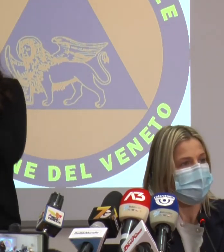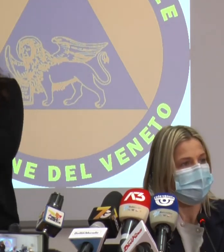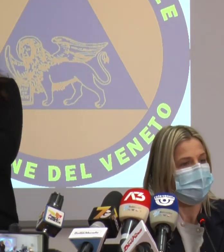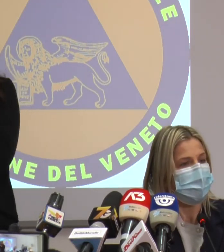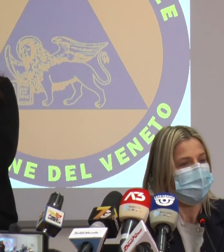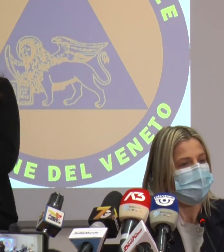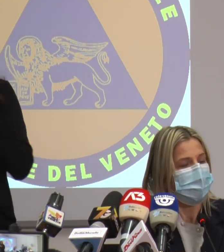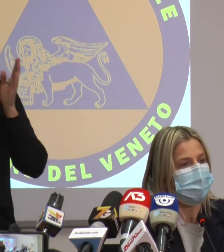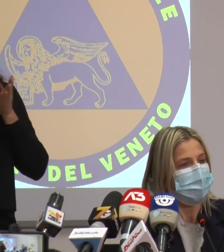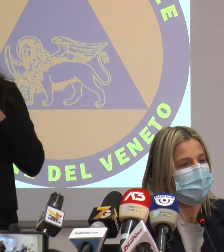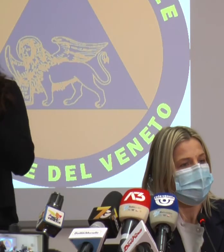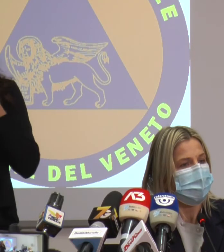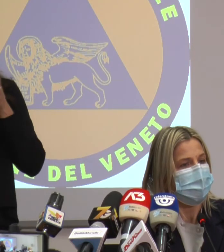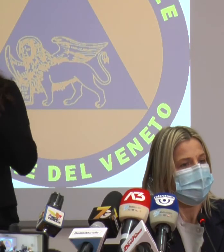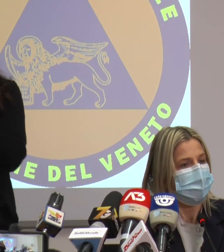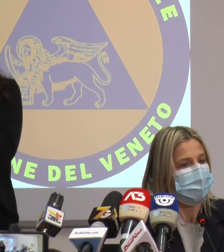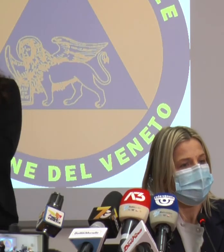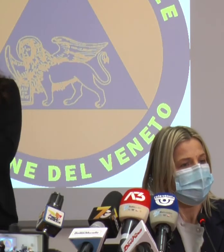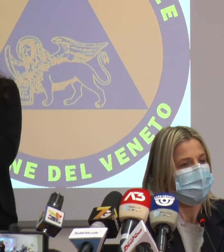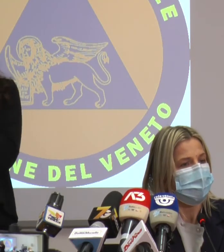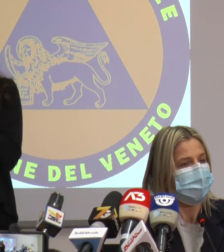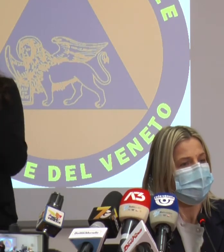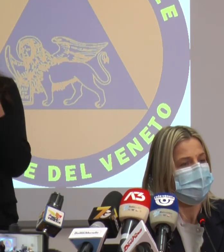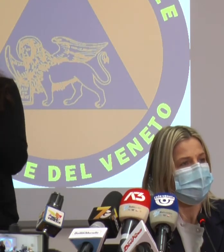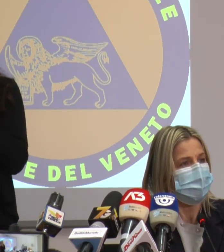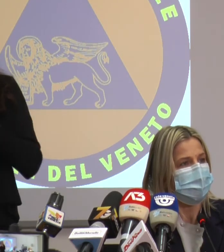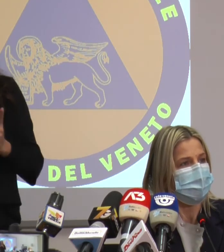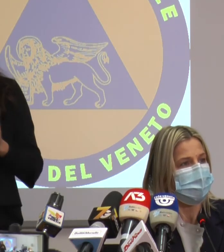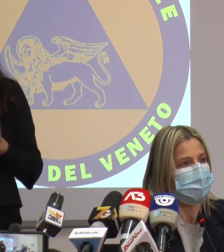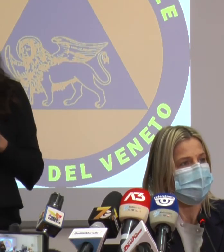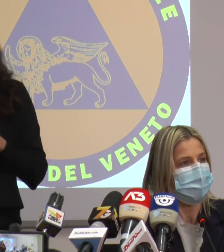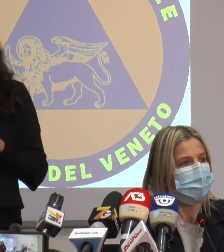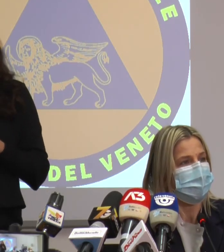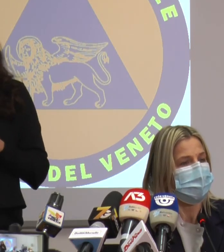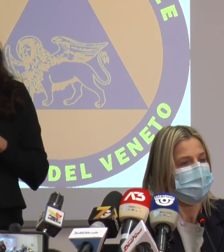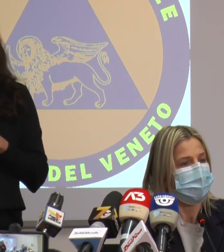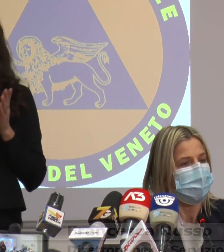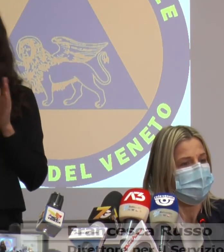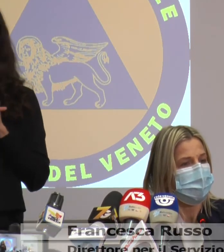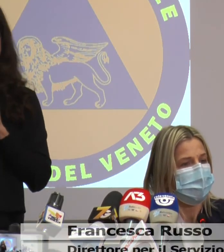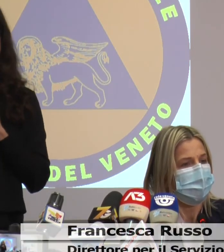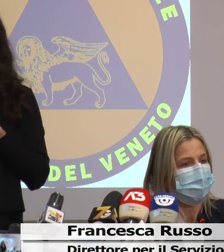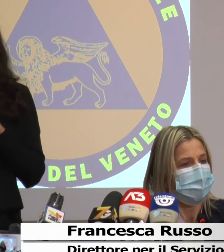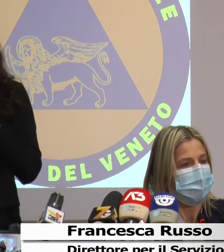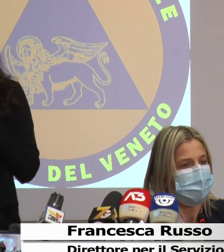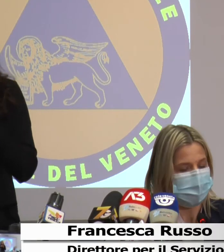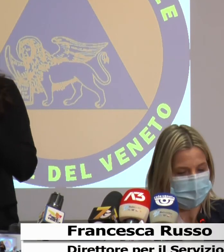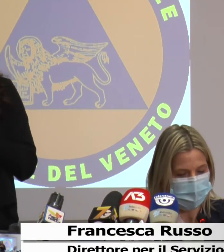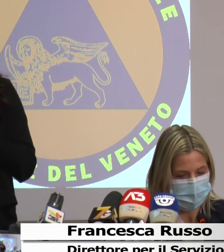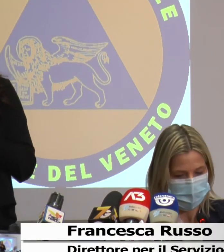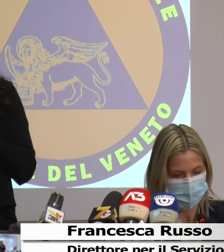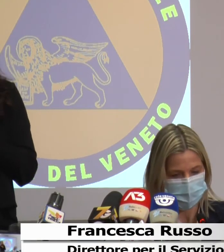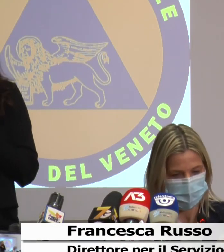rapporto a questo e quindi io non so se saranno 2 milioni e mezzo, se saranno 4 milioni e mezzo. Dipenderà uno dalla disponibilità